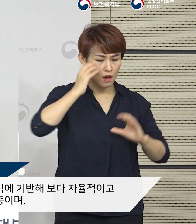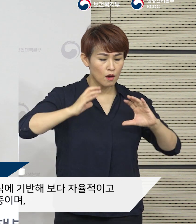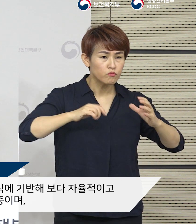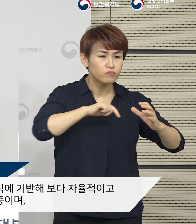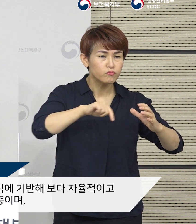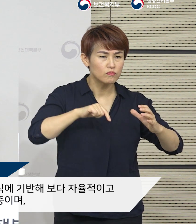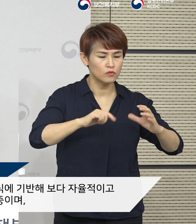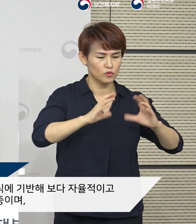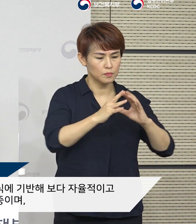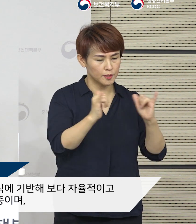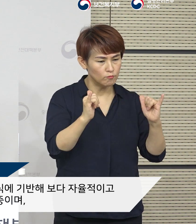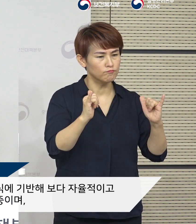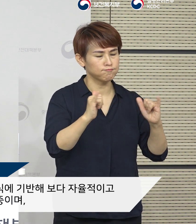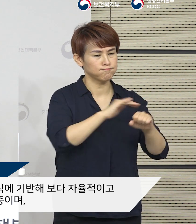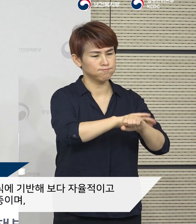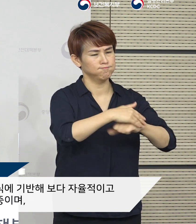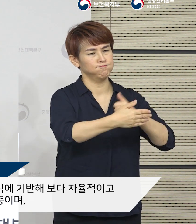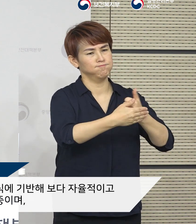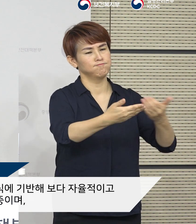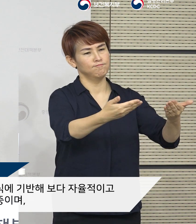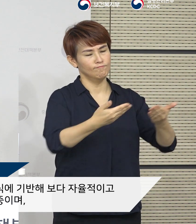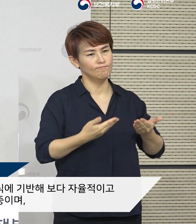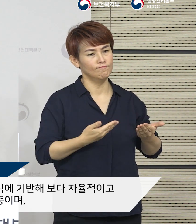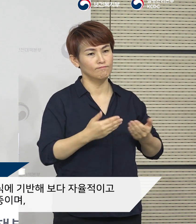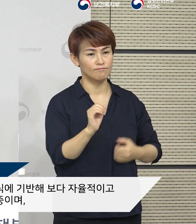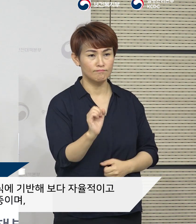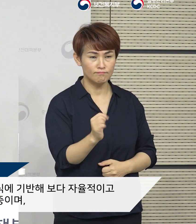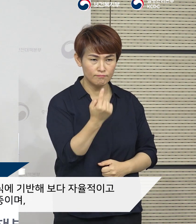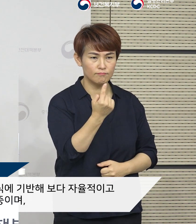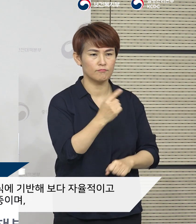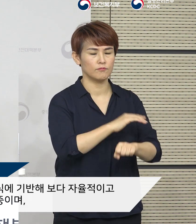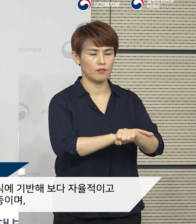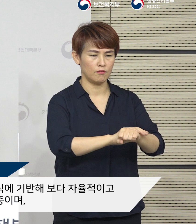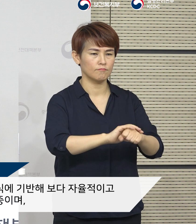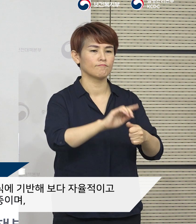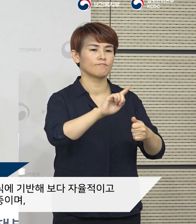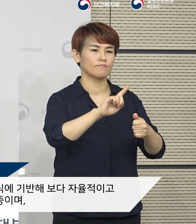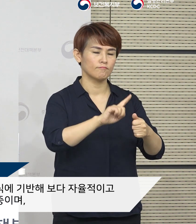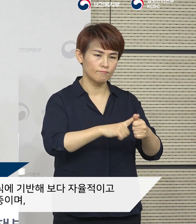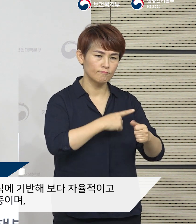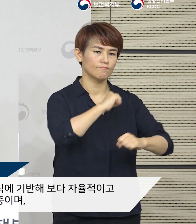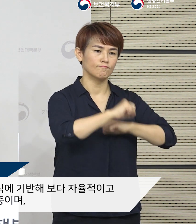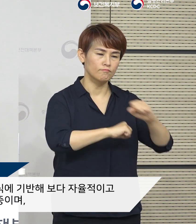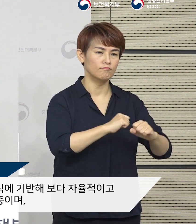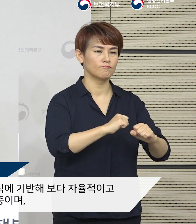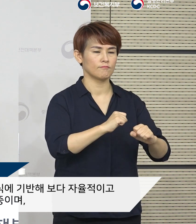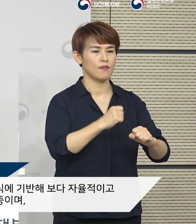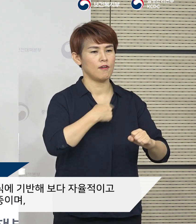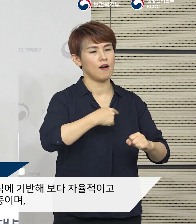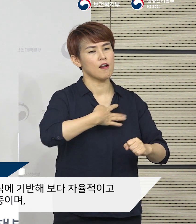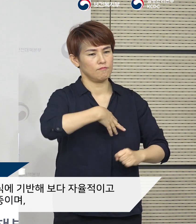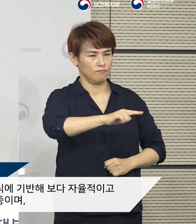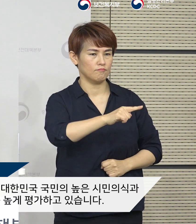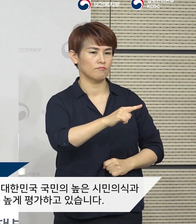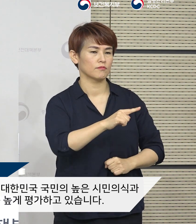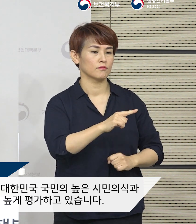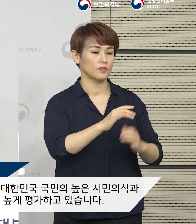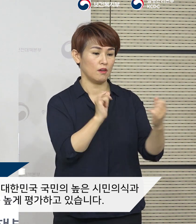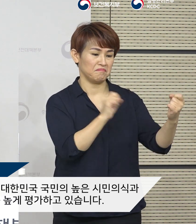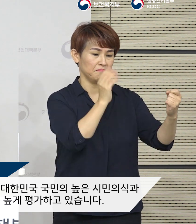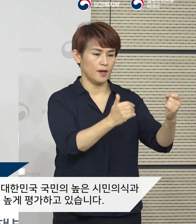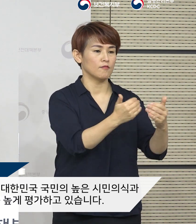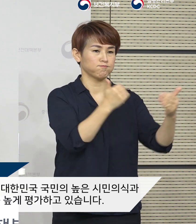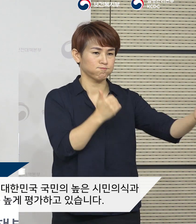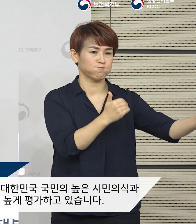대한민국은 국민들의 성숙한 시민의식에 기반해 보다 자율적이고 민주적으로 사회적 거리두기를 추진하고 있는 중이며